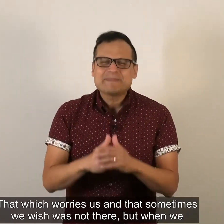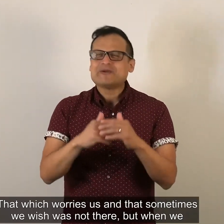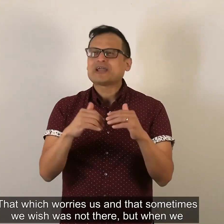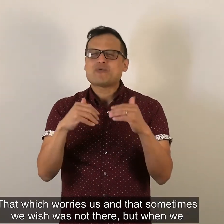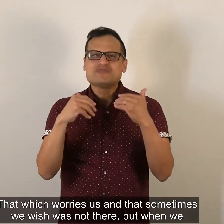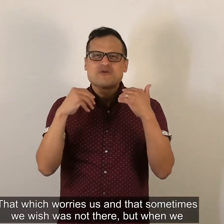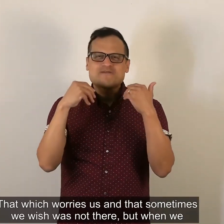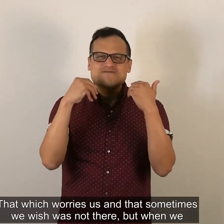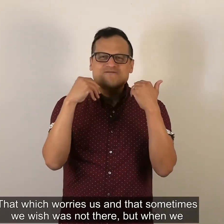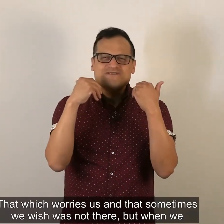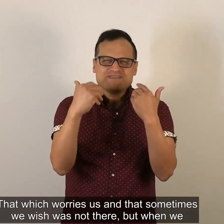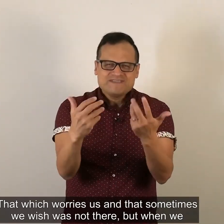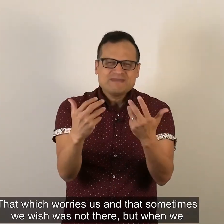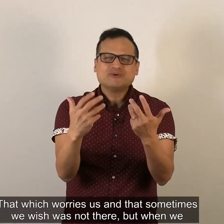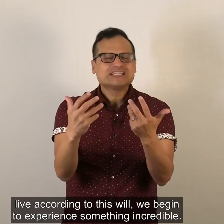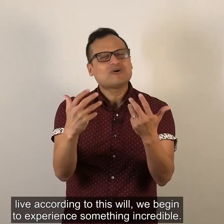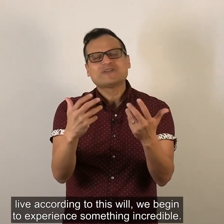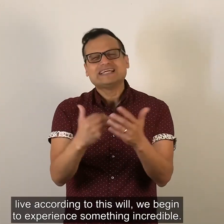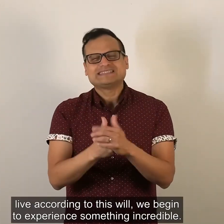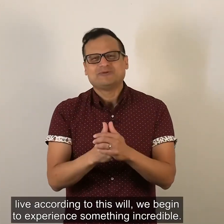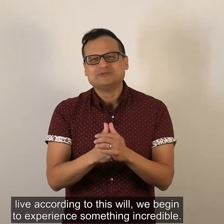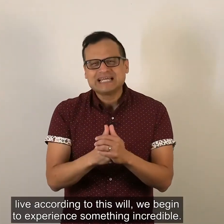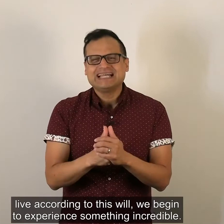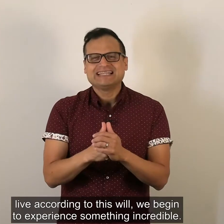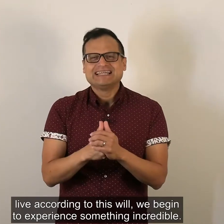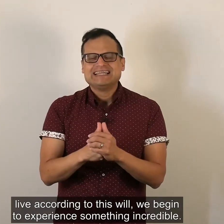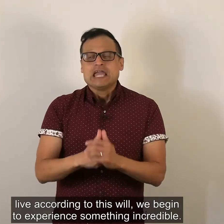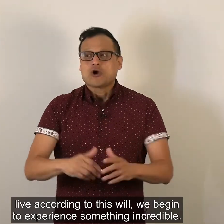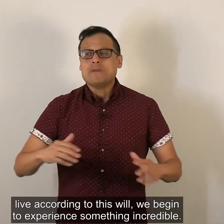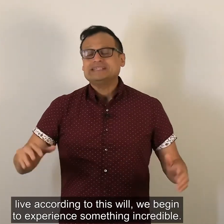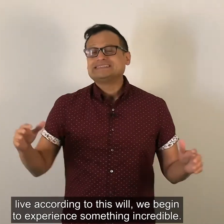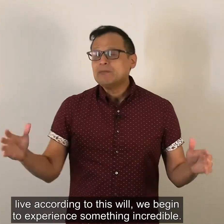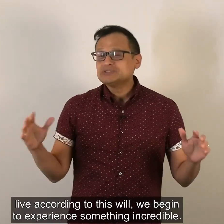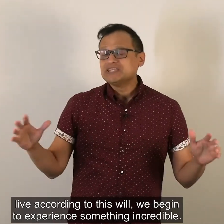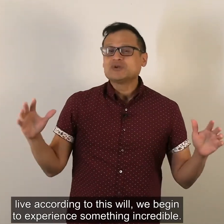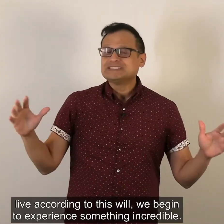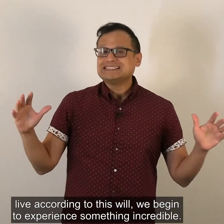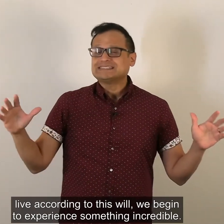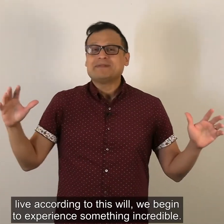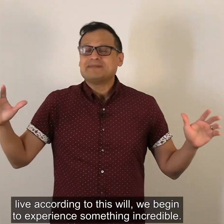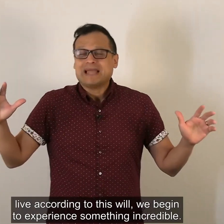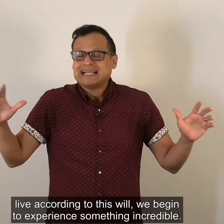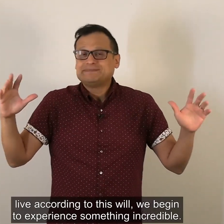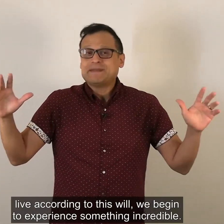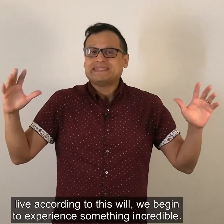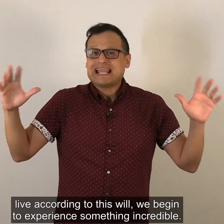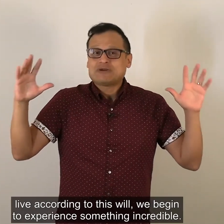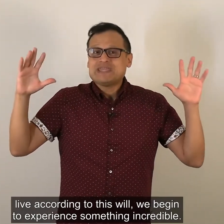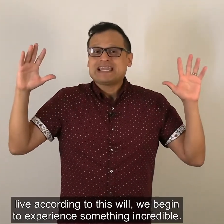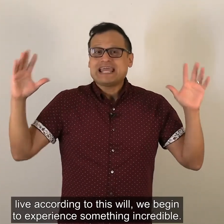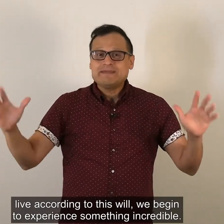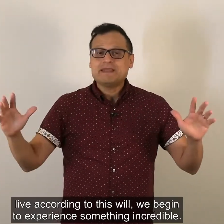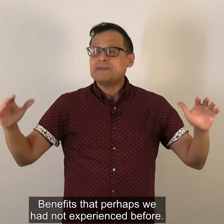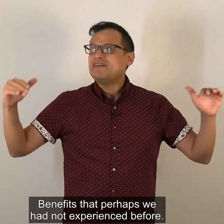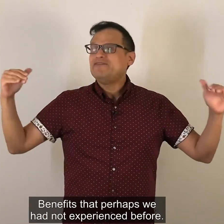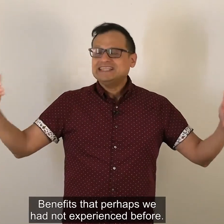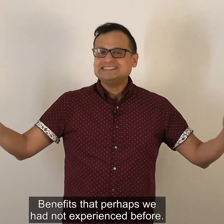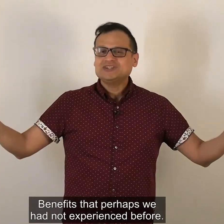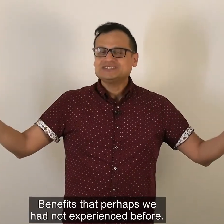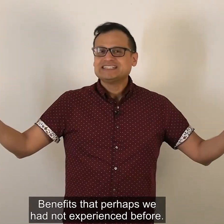que cuando vivimos acorde a esta voluntad, comenzamos entonces a experimentar algo increíble, beneficios